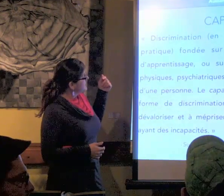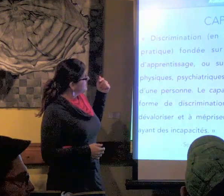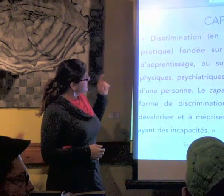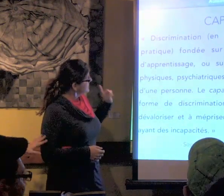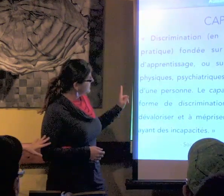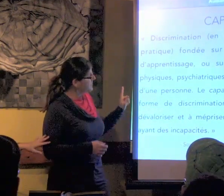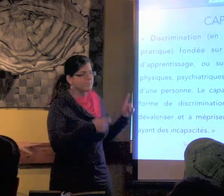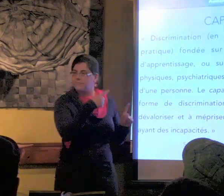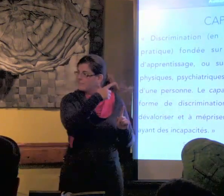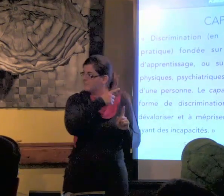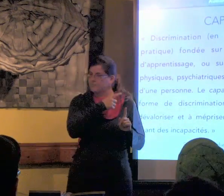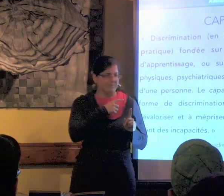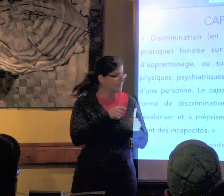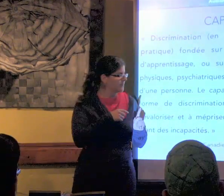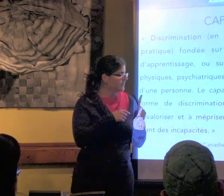suite.